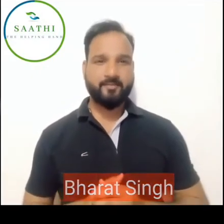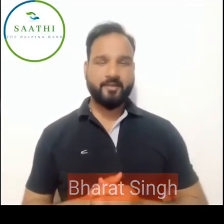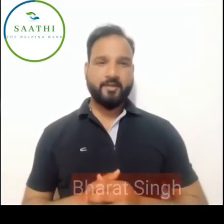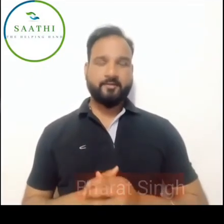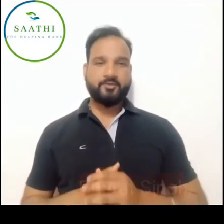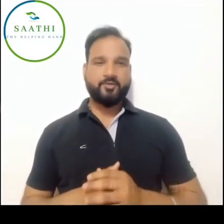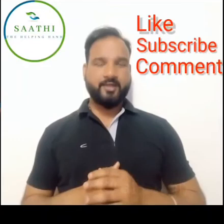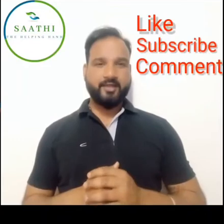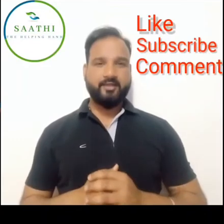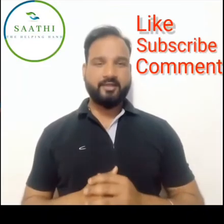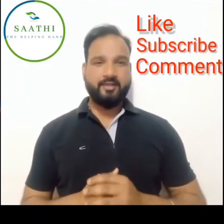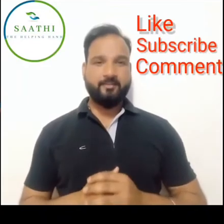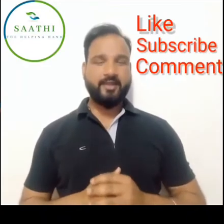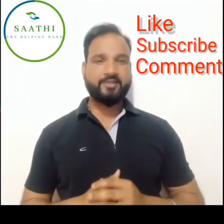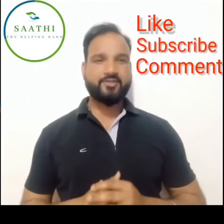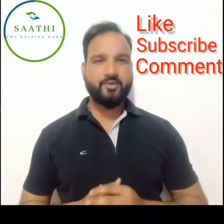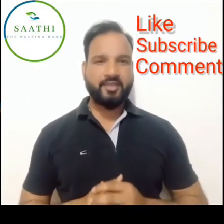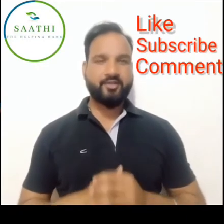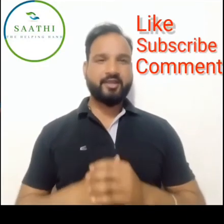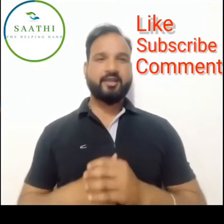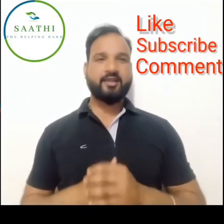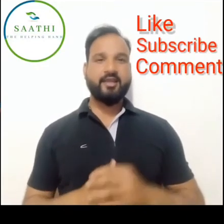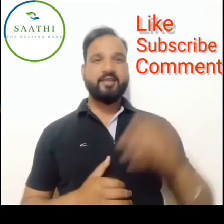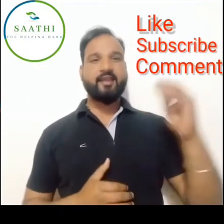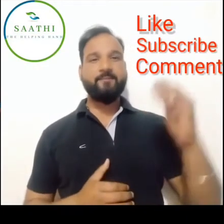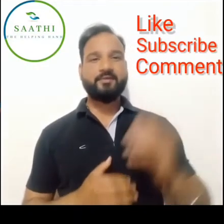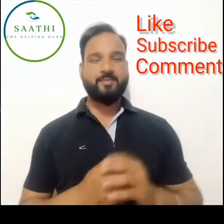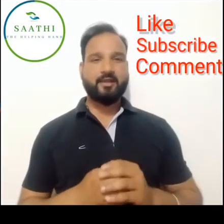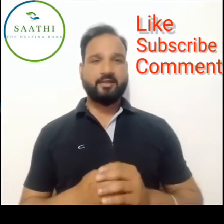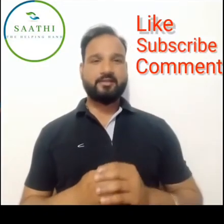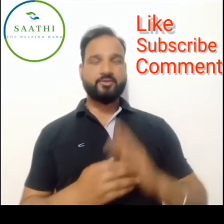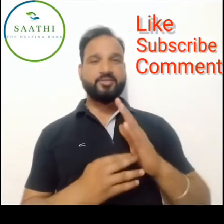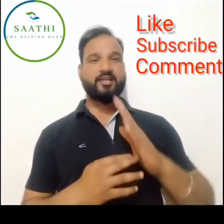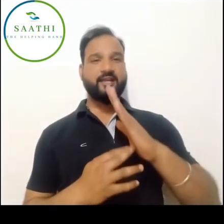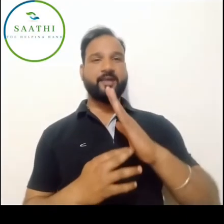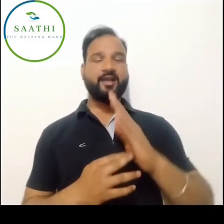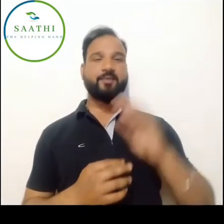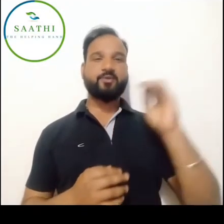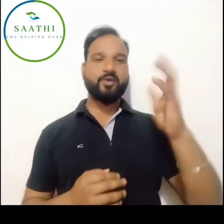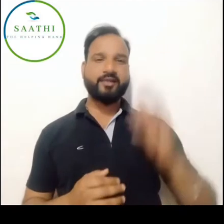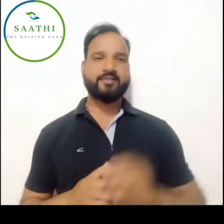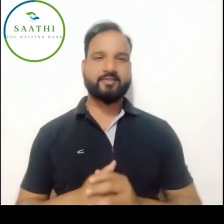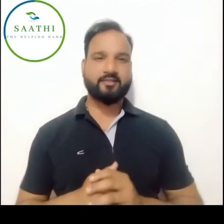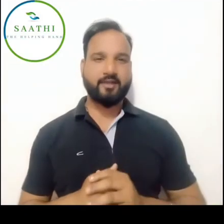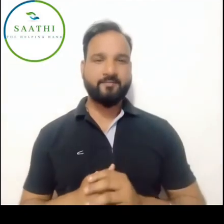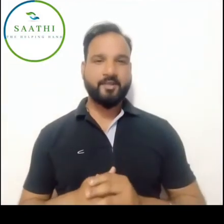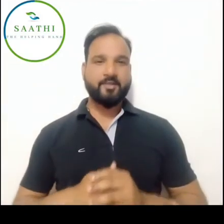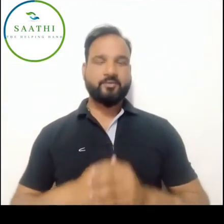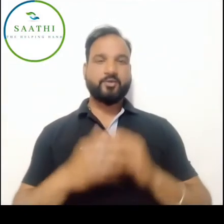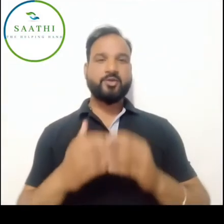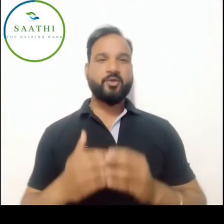थे, तो जो भीड़ खड़ी हुई थी, भीड़ के जो लोग थे वो कहने लगे, ये इम्पोसिबल है, इस ऊंची खड़ी पहाड़ी पर कोई नहीं चढ़